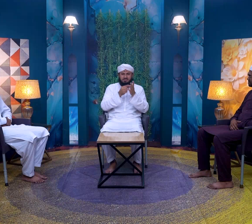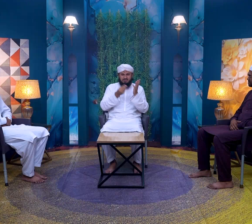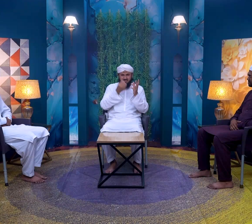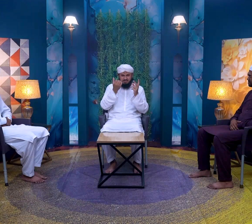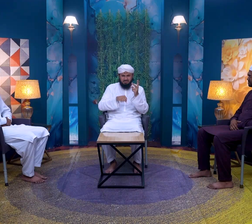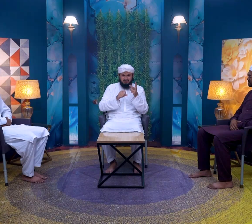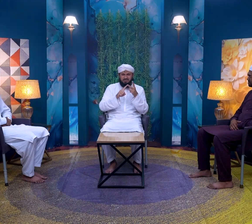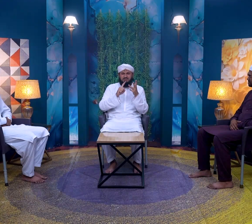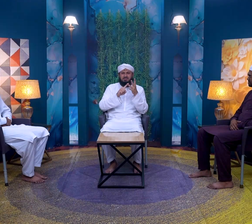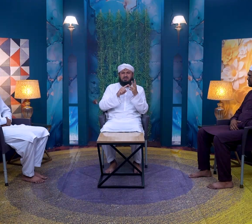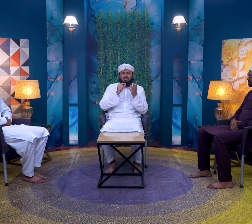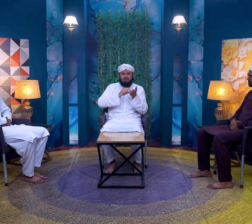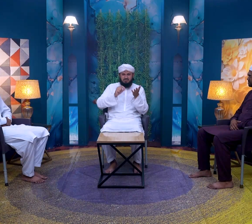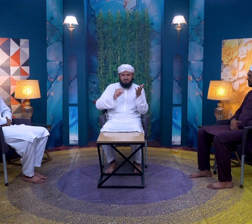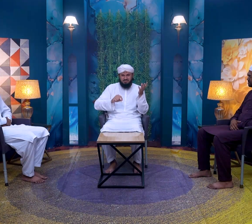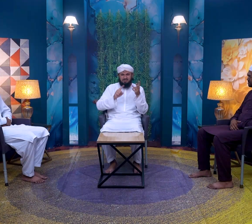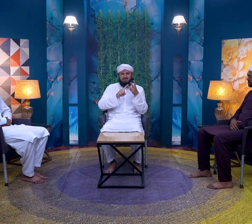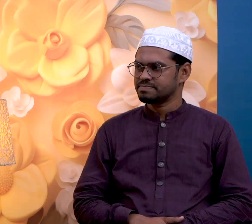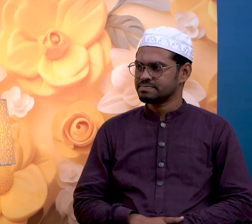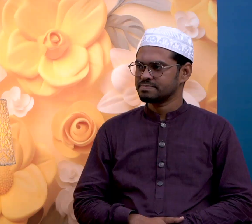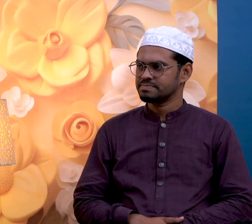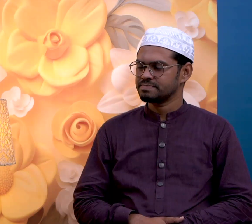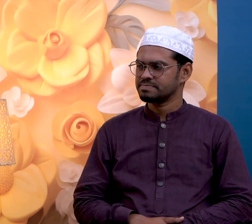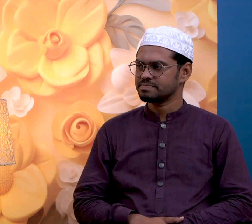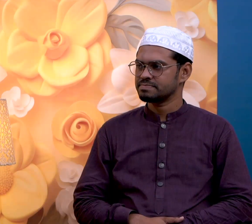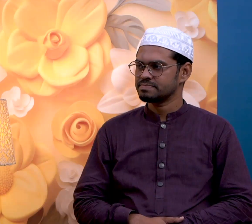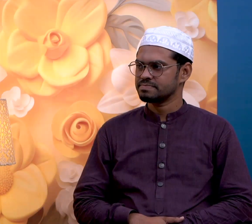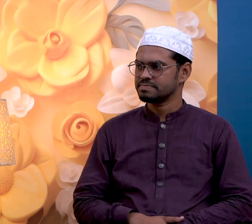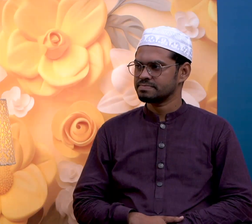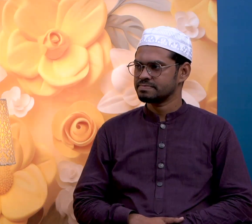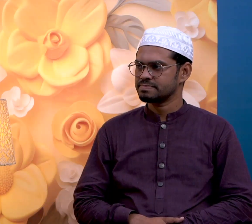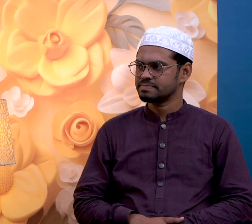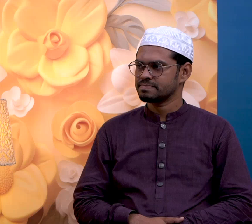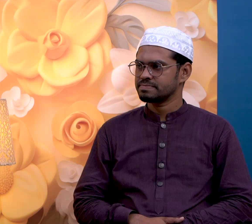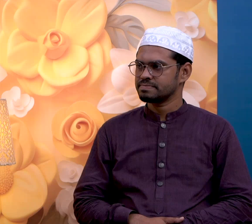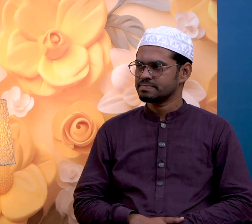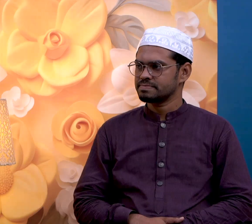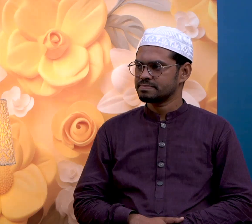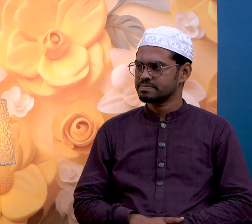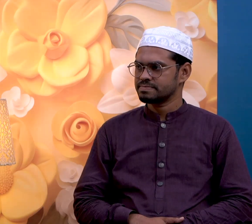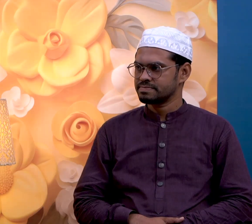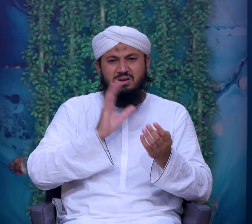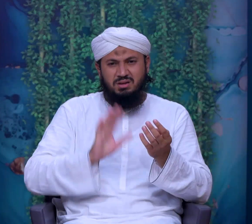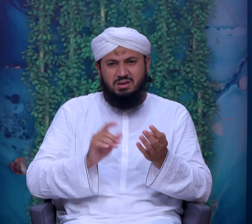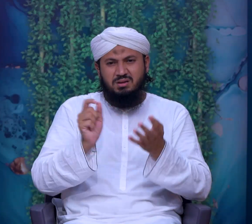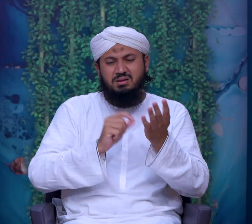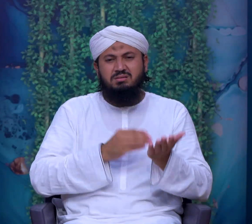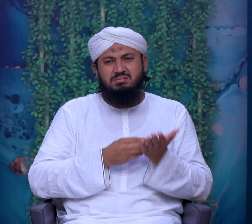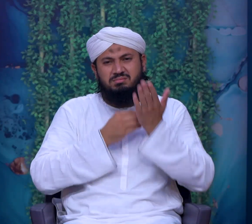کو پیدا فرمایا۔ پھر قلم سے ارشاد فرمایا، لکھ، تو قلم پر 1000 سال تک ہیبت الہی سے لرزہ طاری رہا۔ اس کے بعد قلم نے عرض